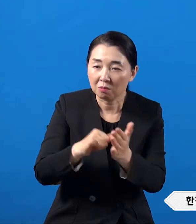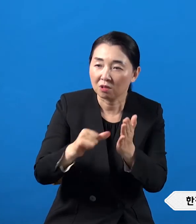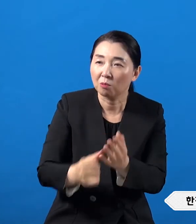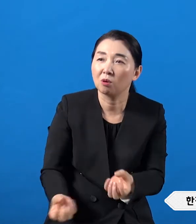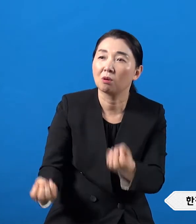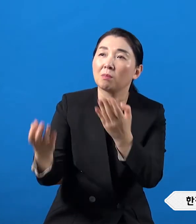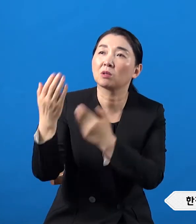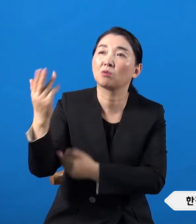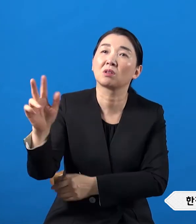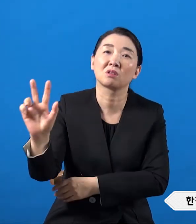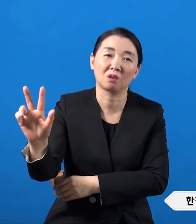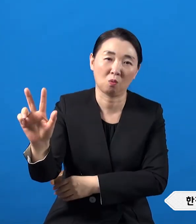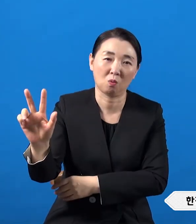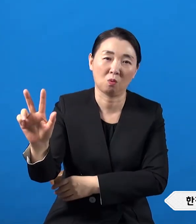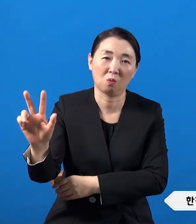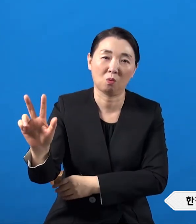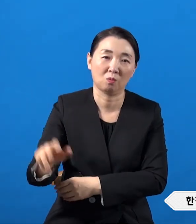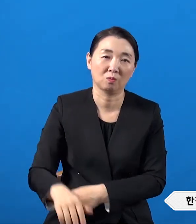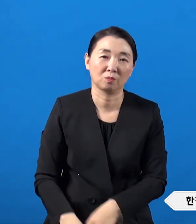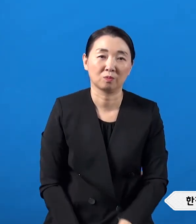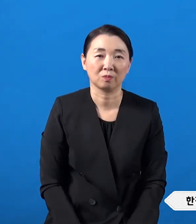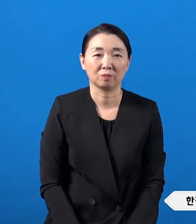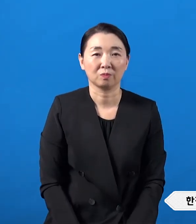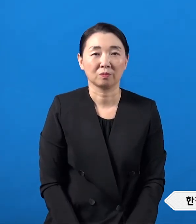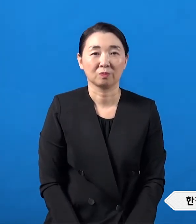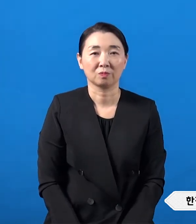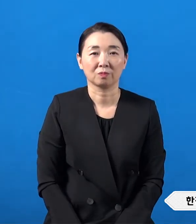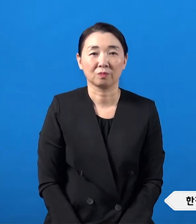인신제물을 바치겠다고 서원을 한 것입니다.